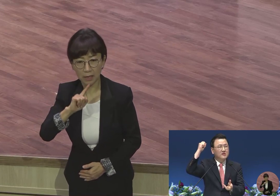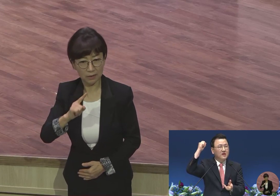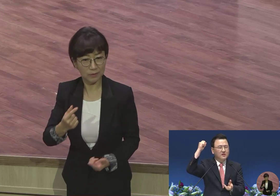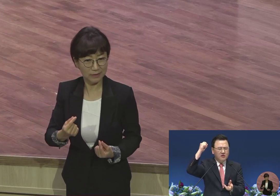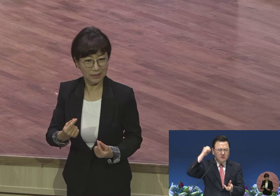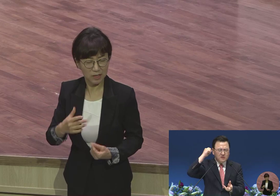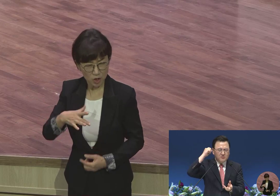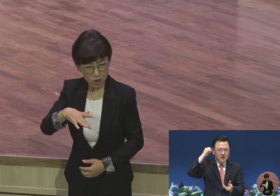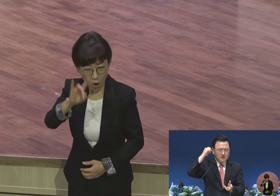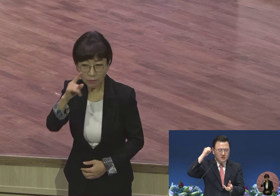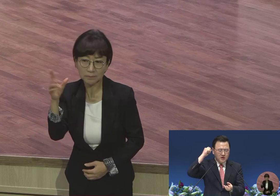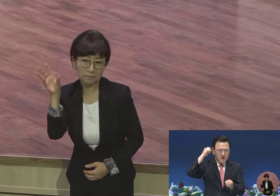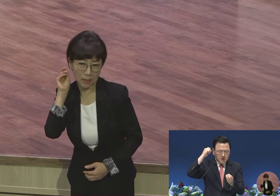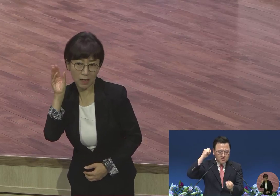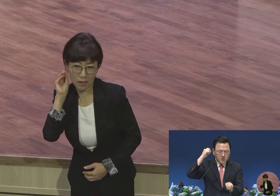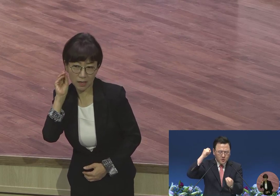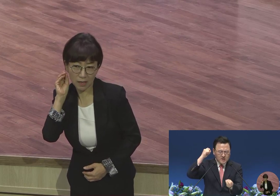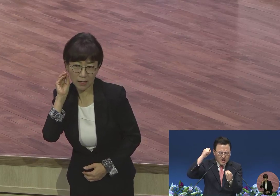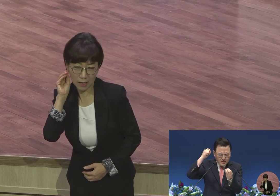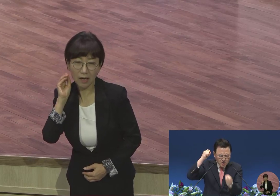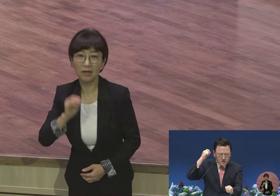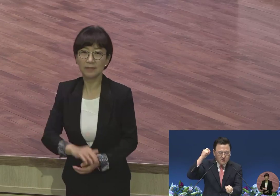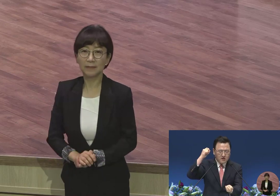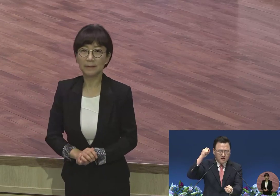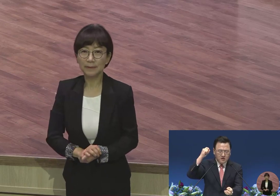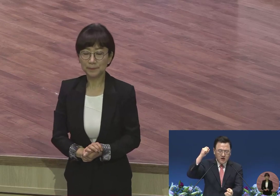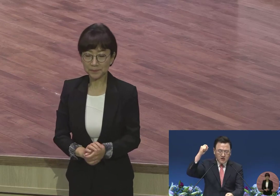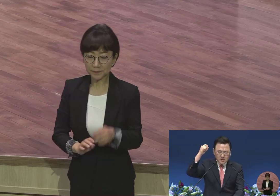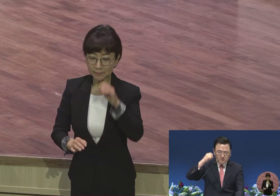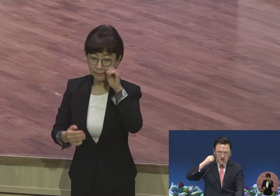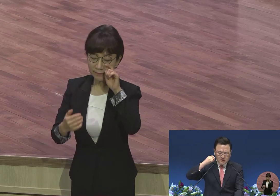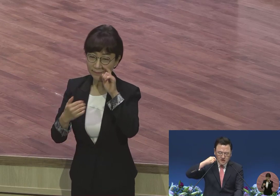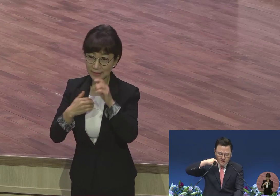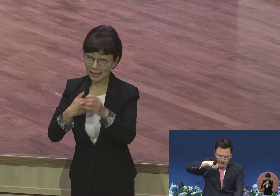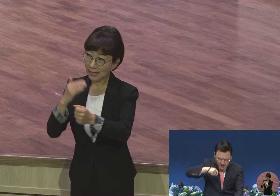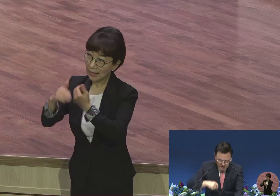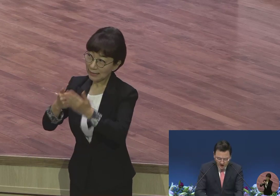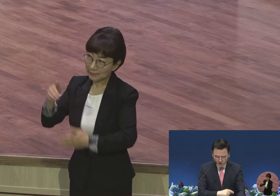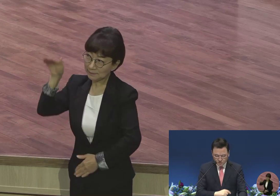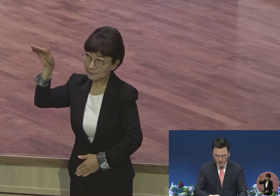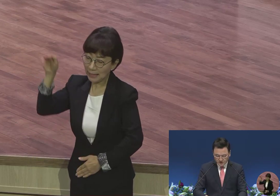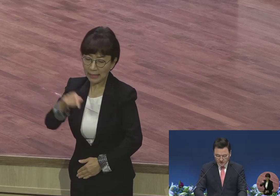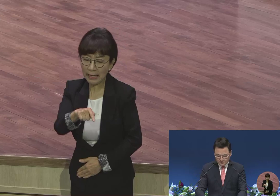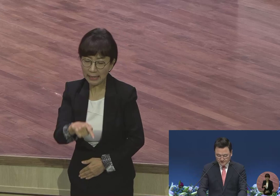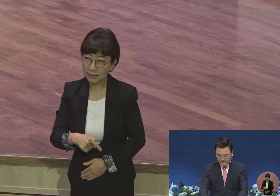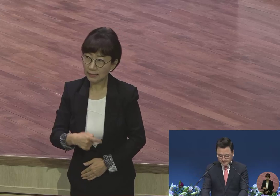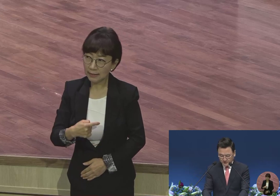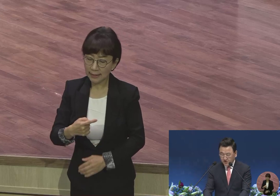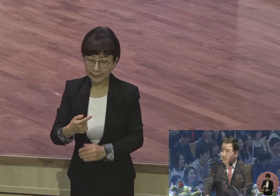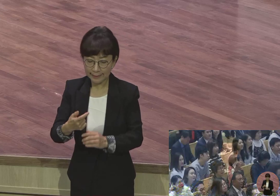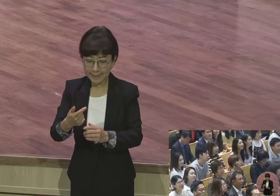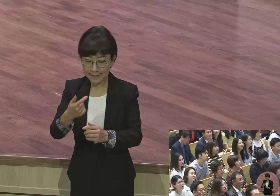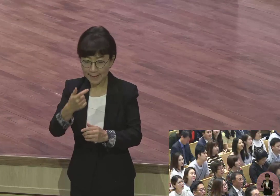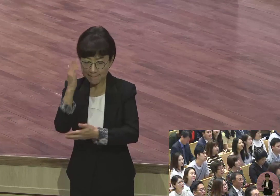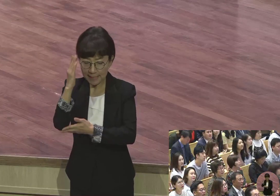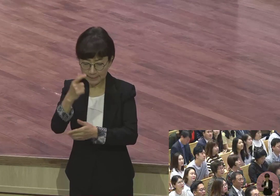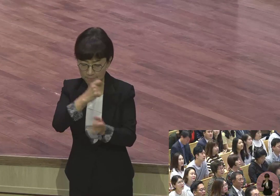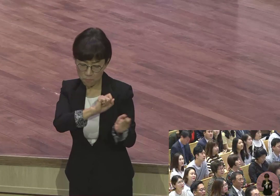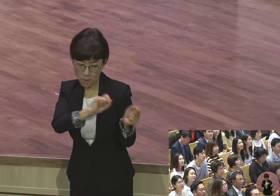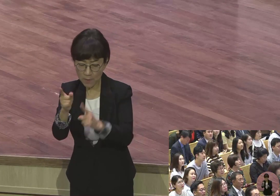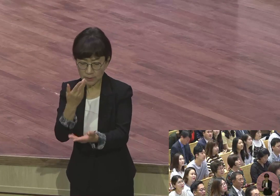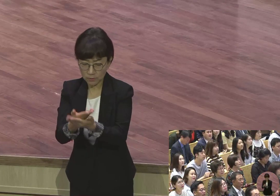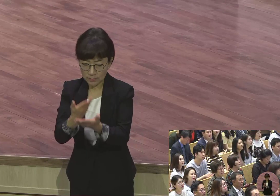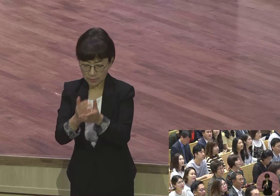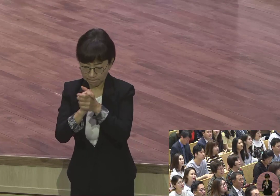이 메시지가 틀렸으면 이분이 교회 잘 정착해서 이 메시지가 깨닫게 하여 주옵소서. 그때부터 회복이